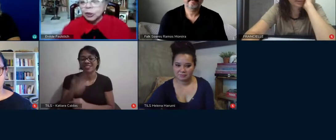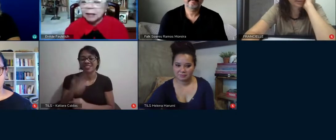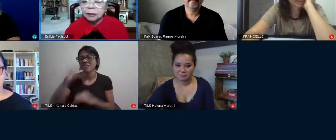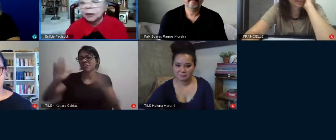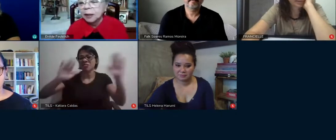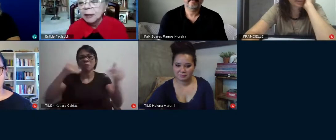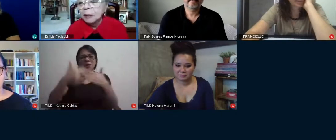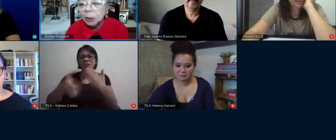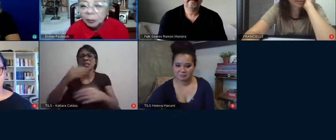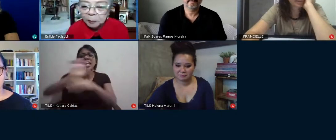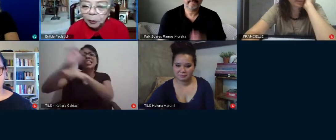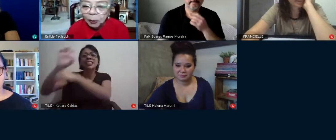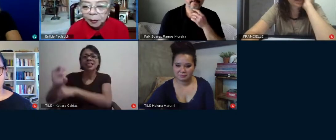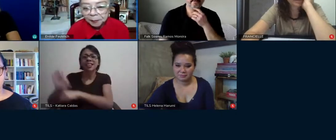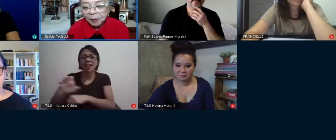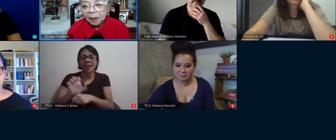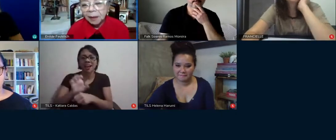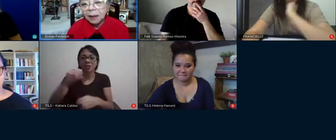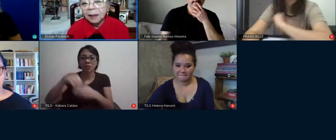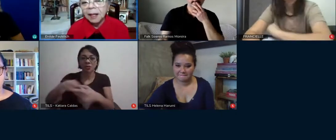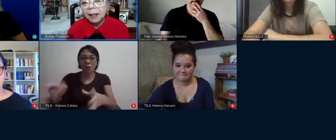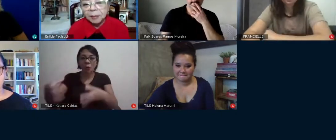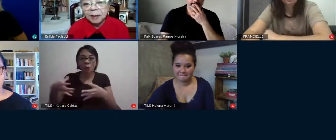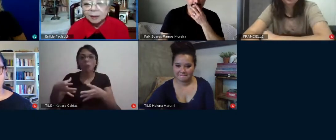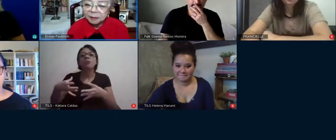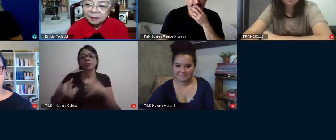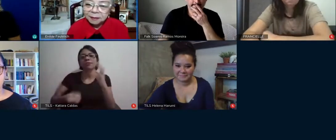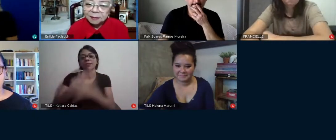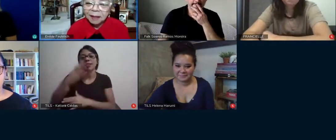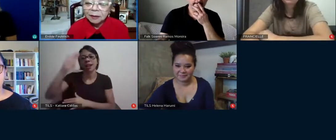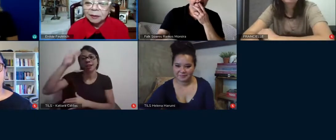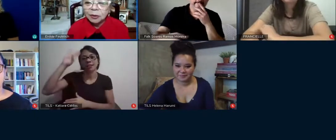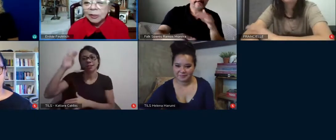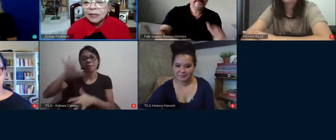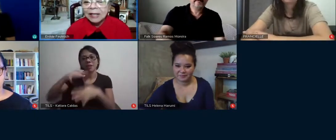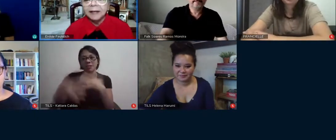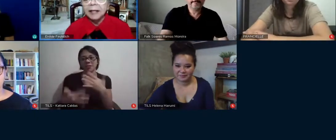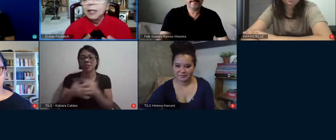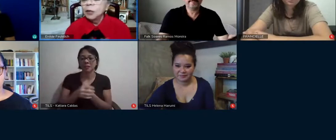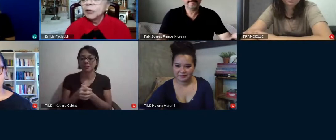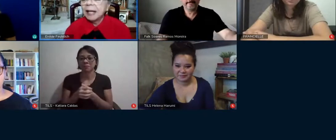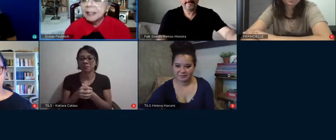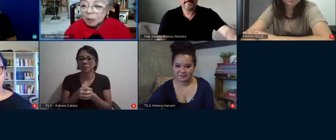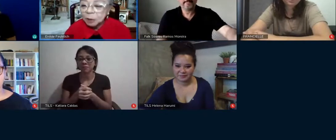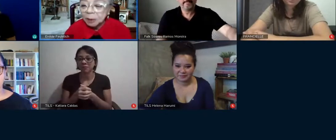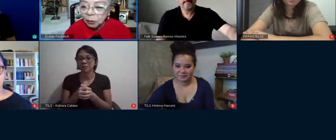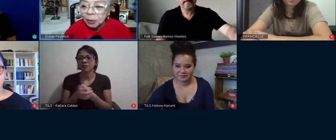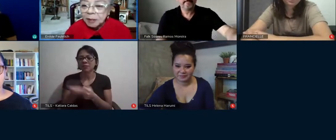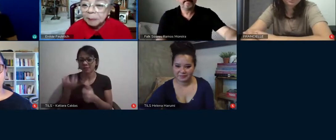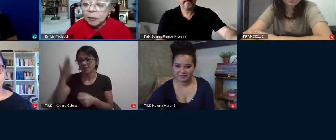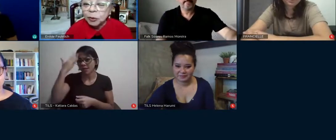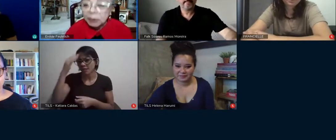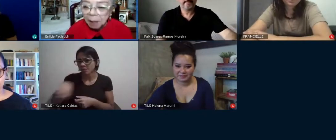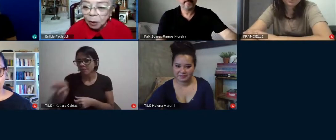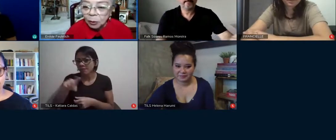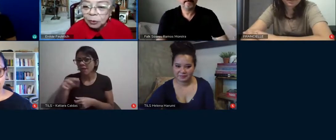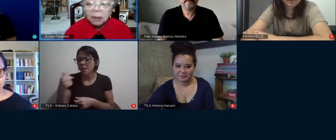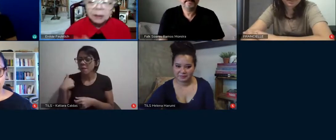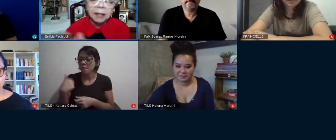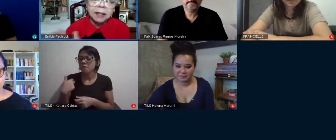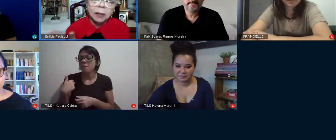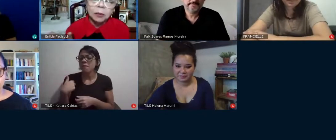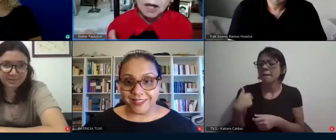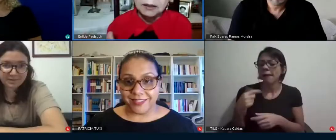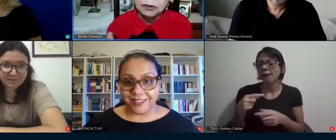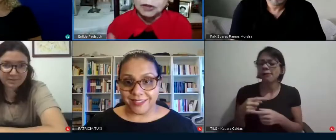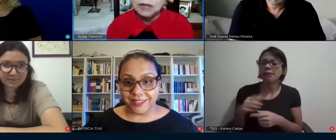os estados para compor a academia. Tá? Isso a gente vai levar. Querem saber de uma coisa? Pelos meus cálculos,